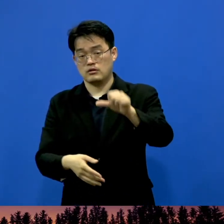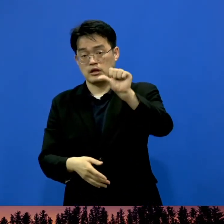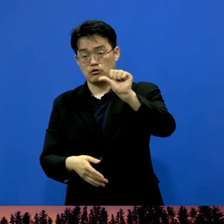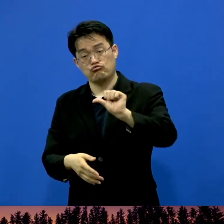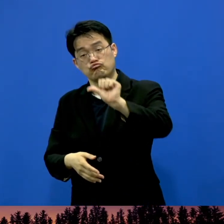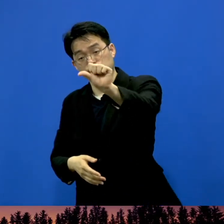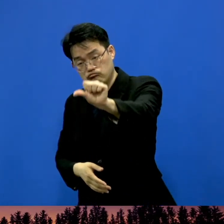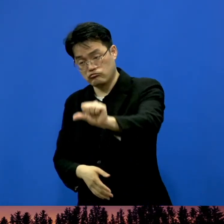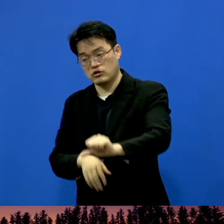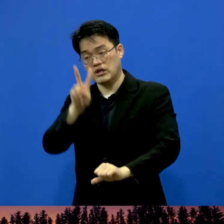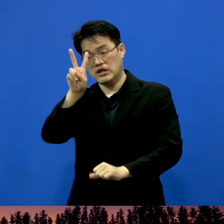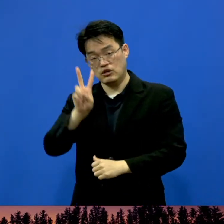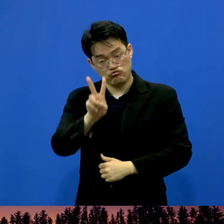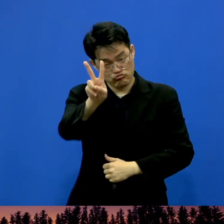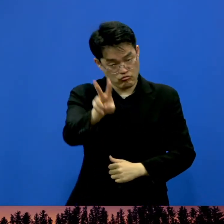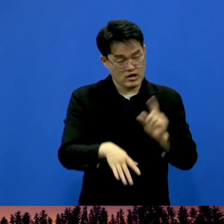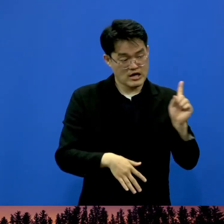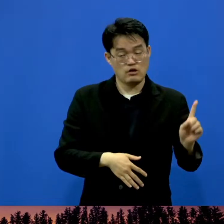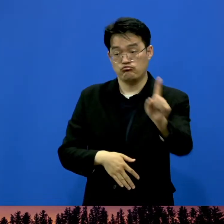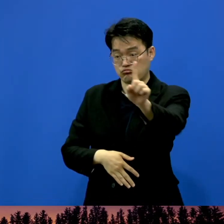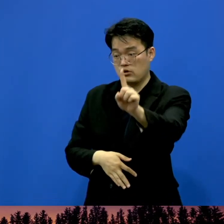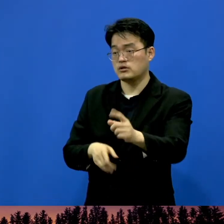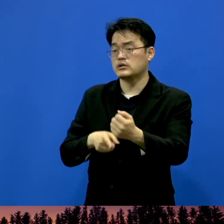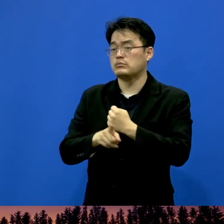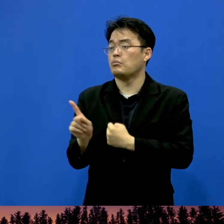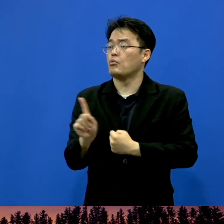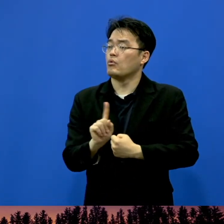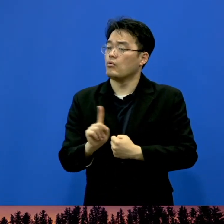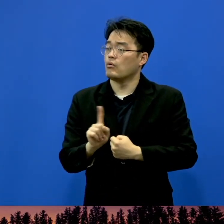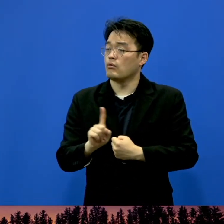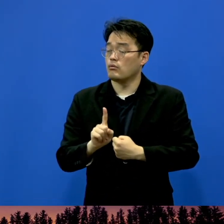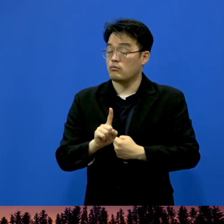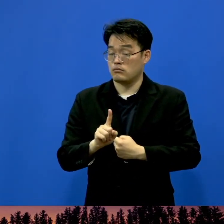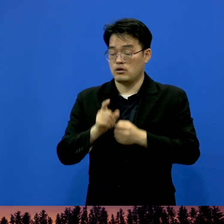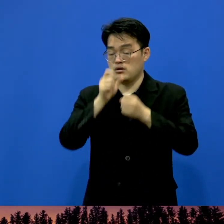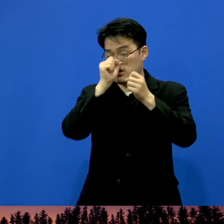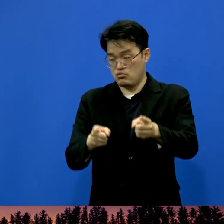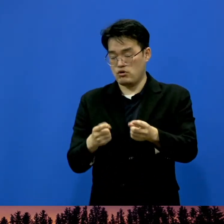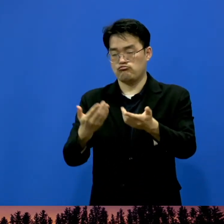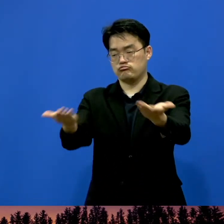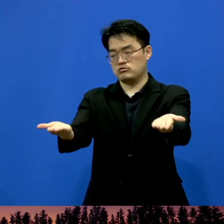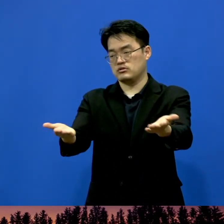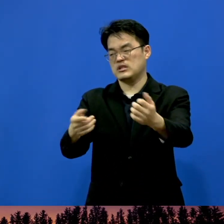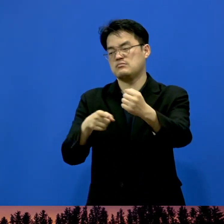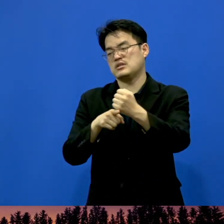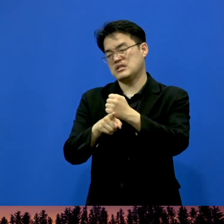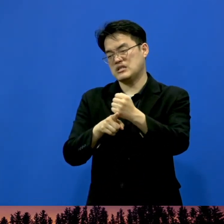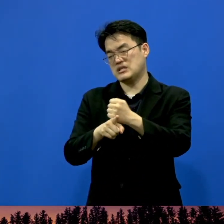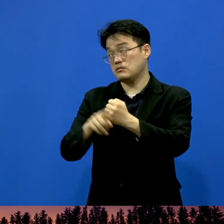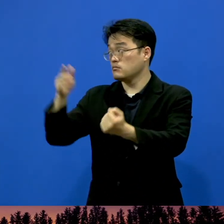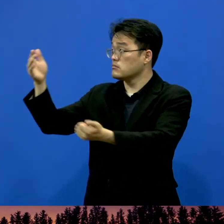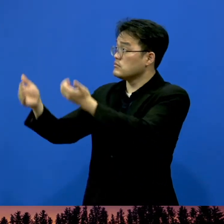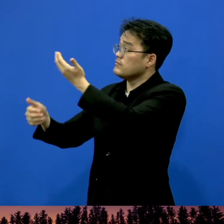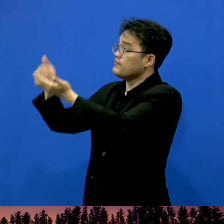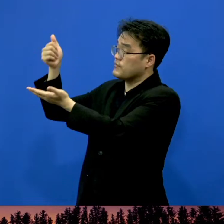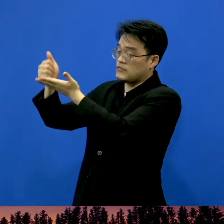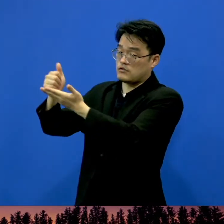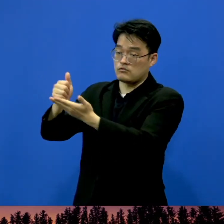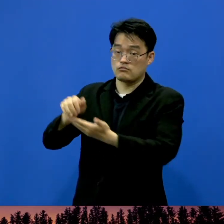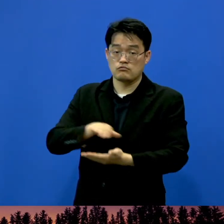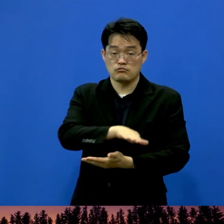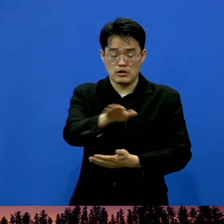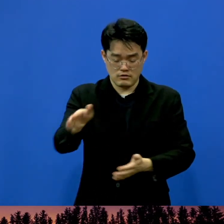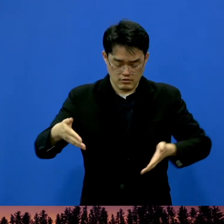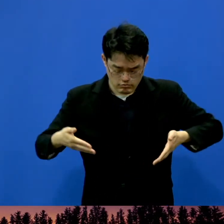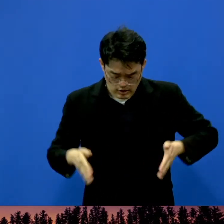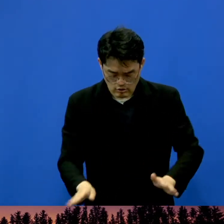말은 기회를 준다는 거, 우리에게 삶의 기회, 그죠? 하나님은 우리에게 삶의 오늘 우리가 태어났다는 것